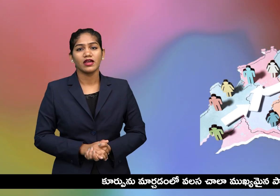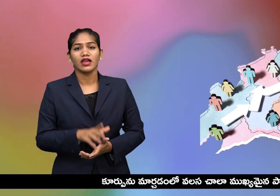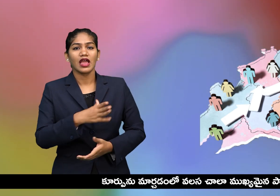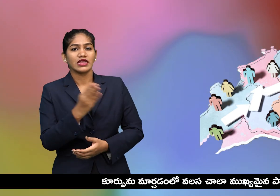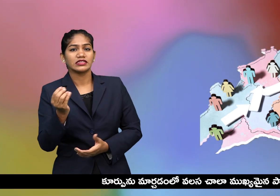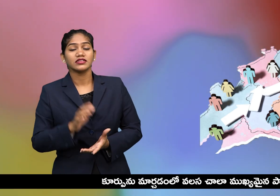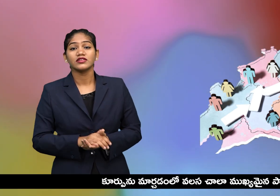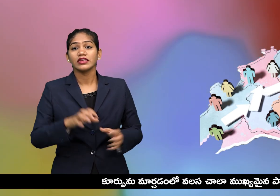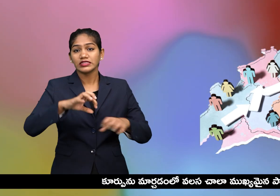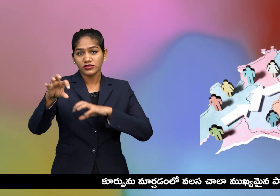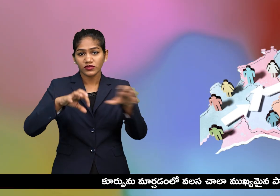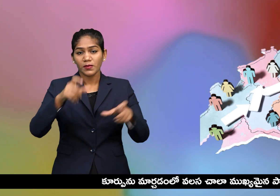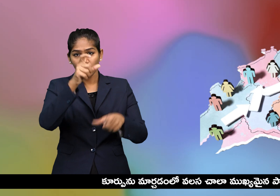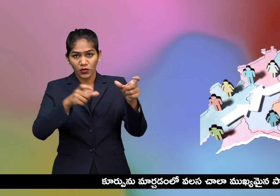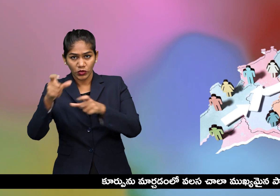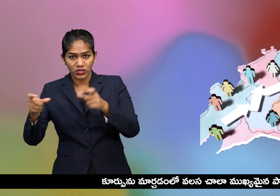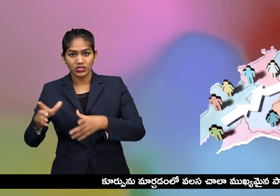పాత్ర పోషిస్తుంది.